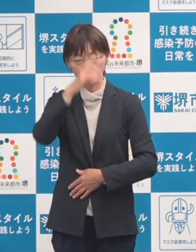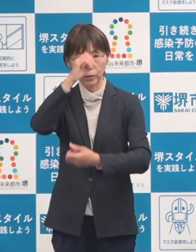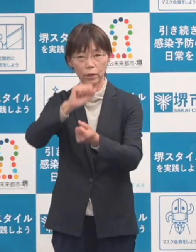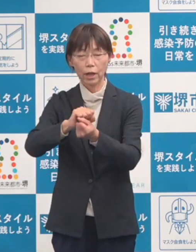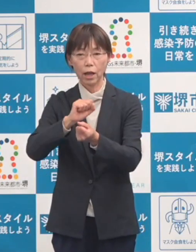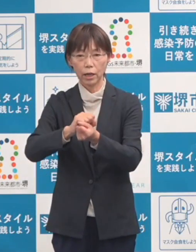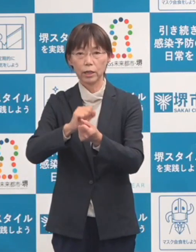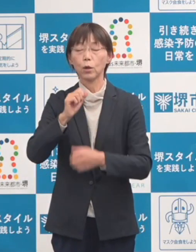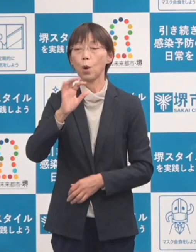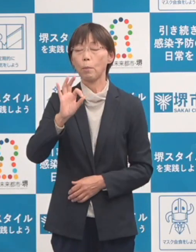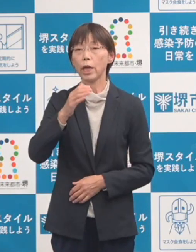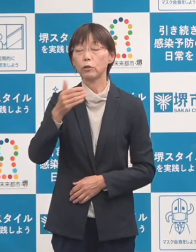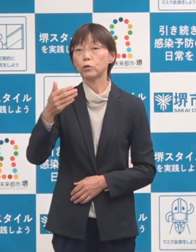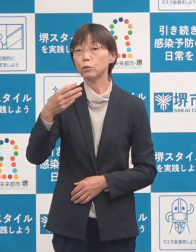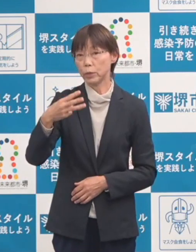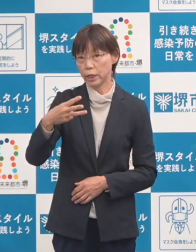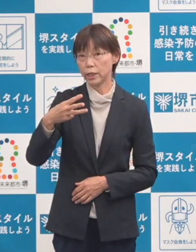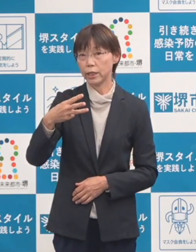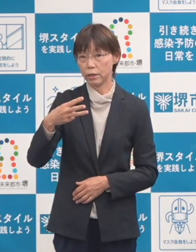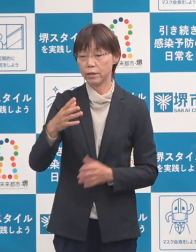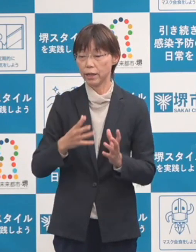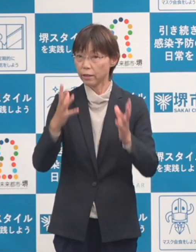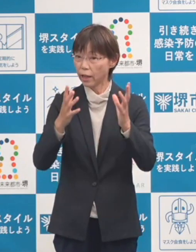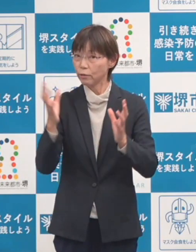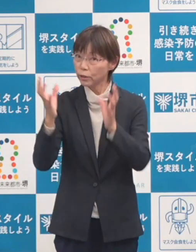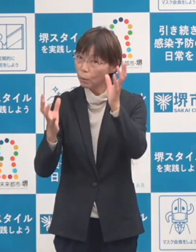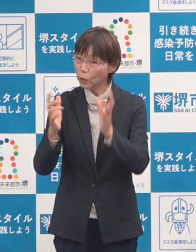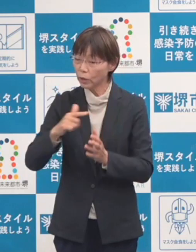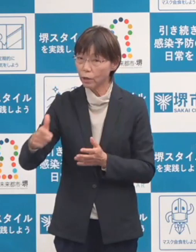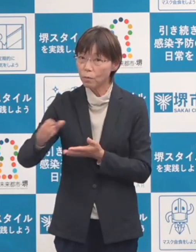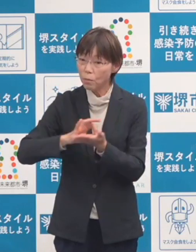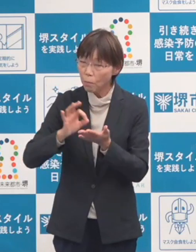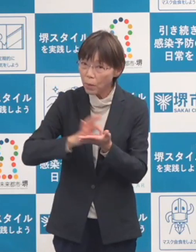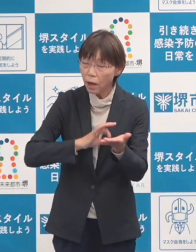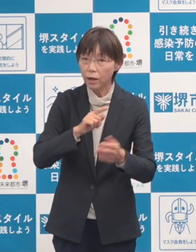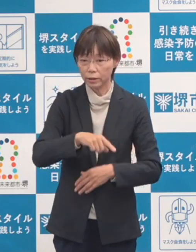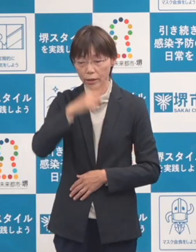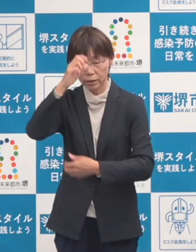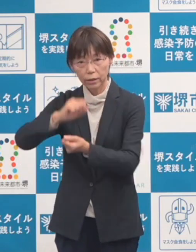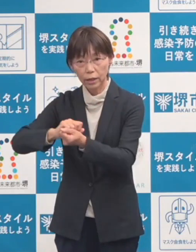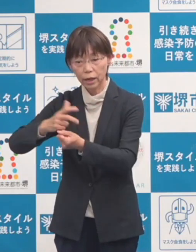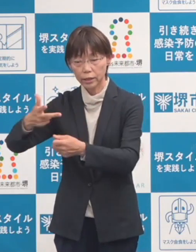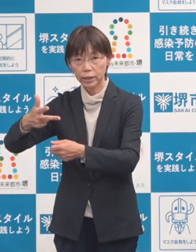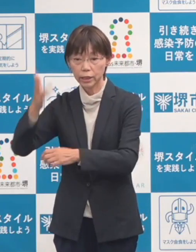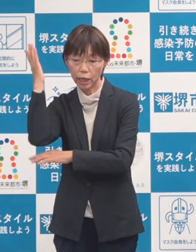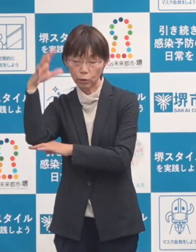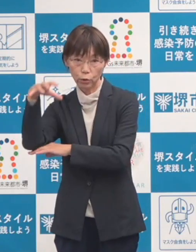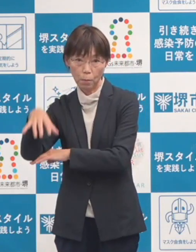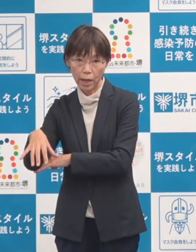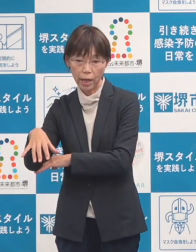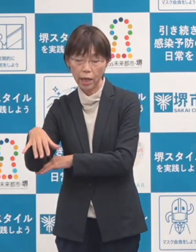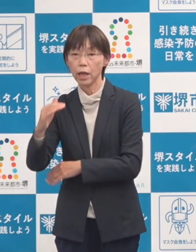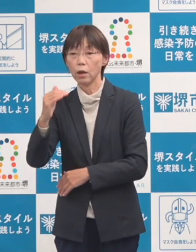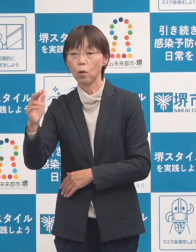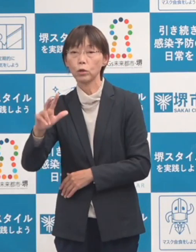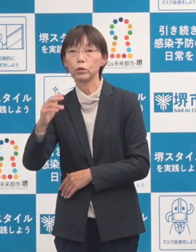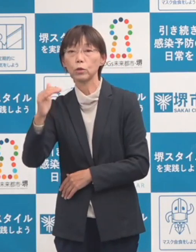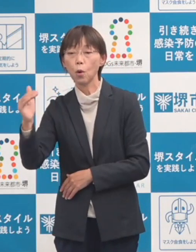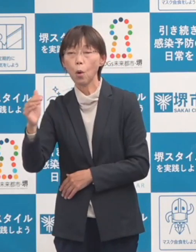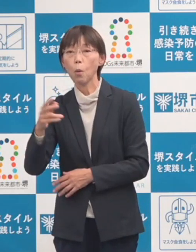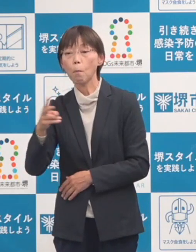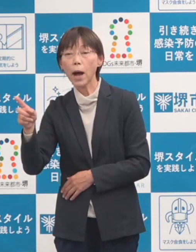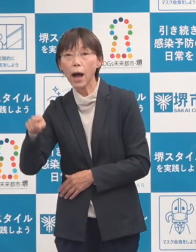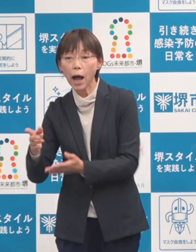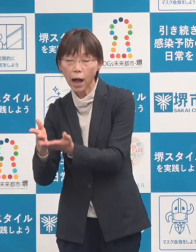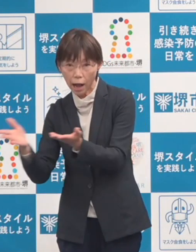恵みを販売したり、またこれは堺市役所前でゴルゴバー、今回も堺祭りの期間も含めて開催